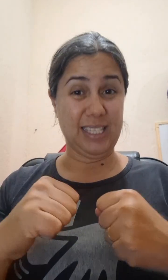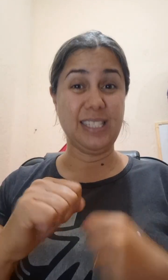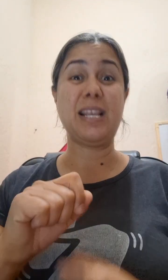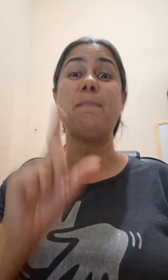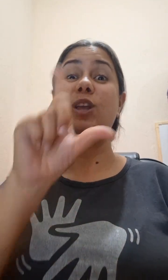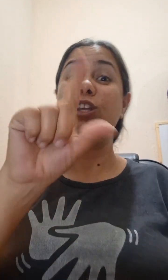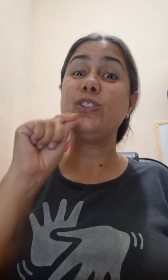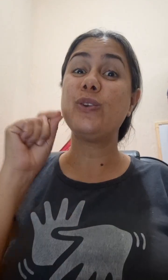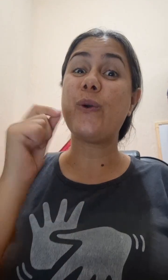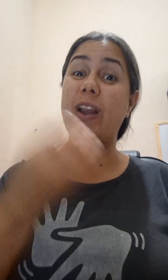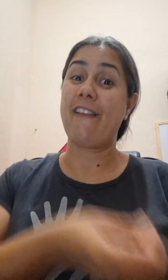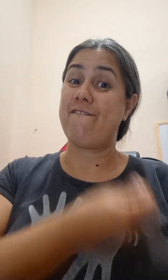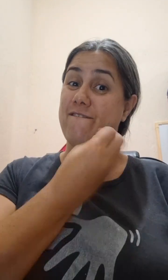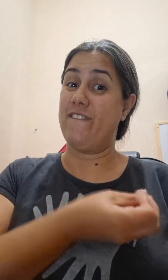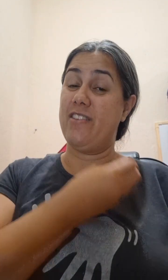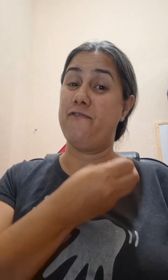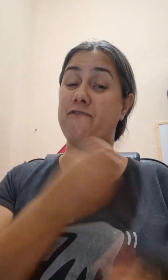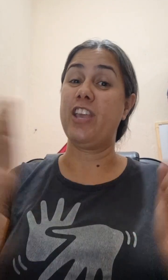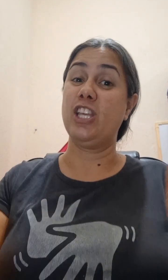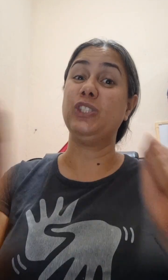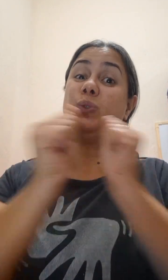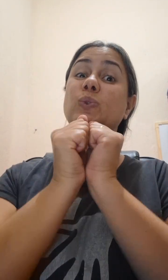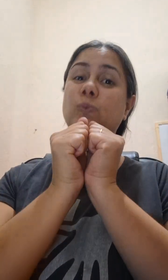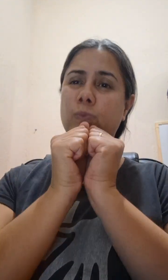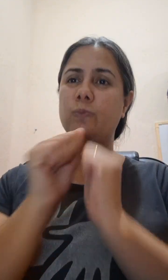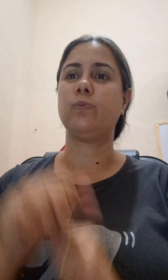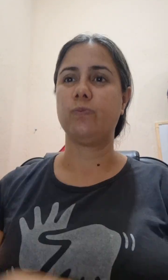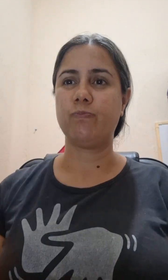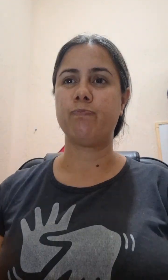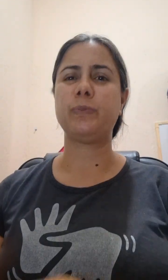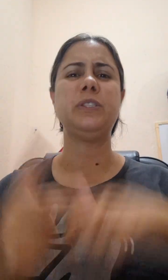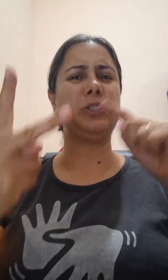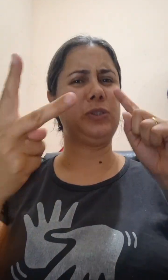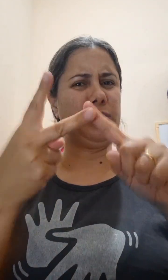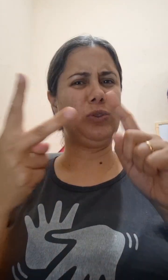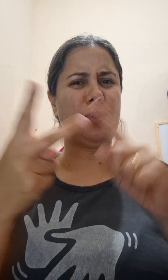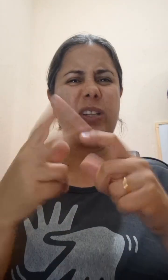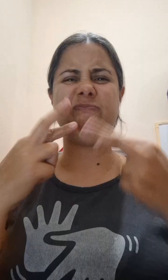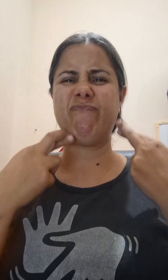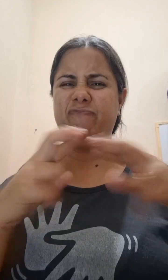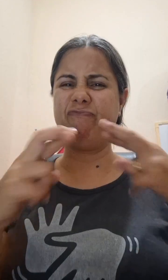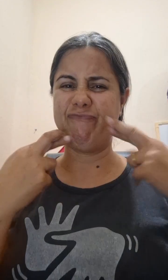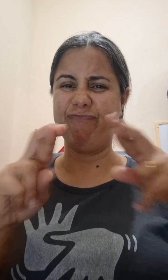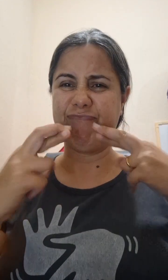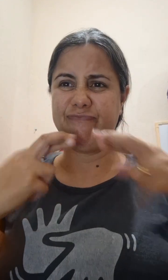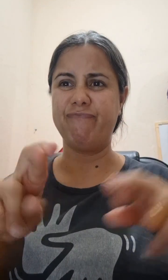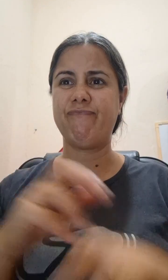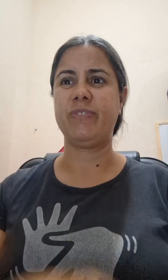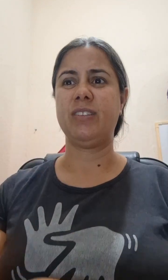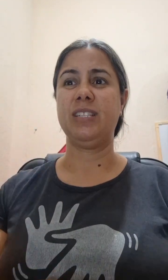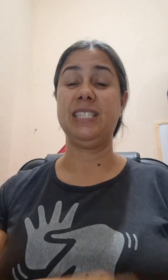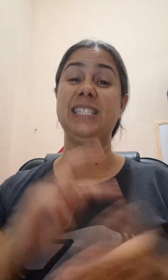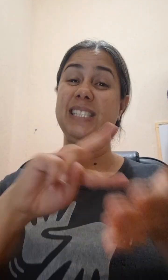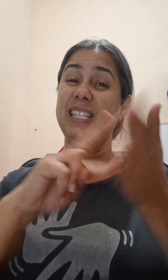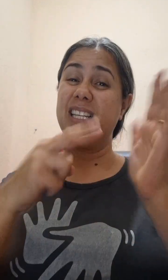Independente das diferenças, precisa escolher viver junto, decidir viver junto. Segundo,